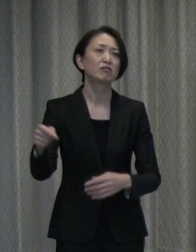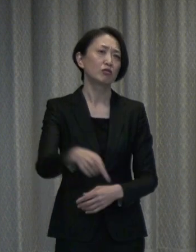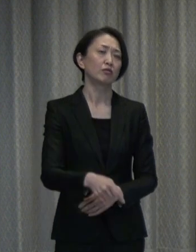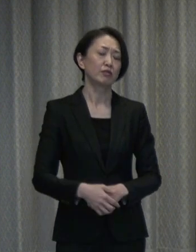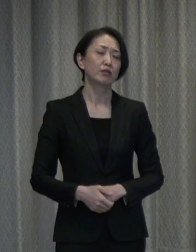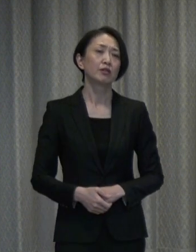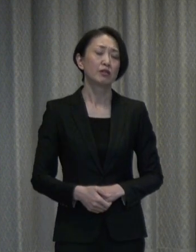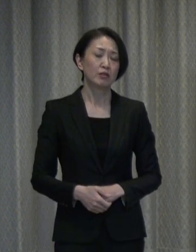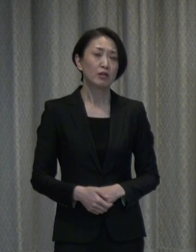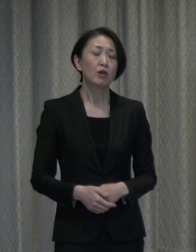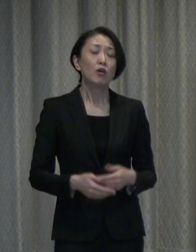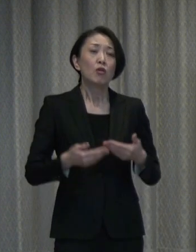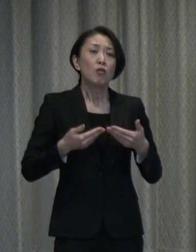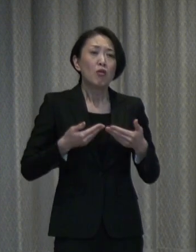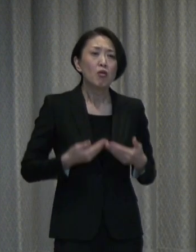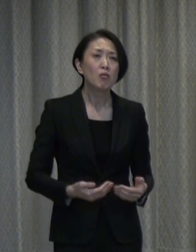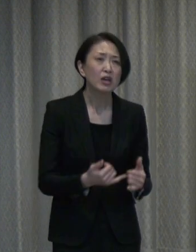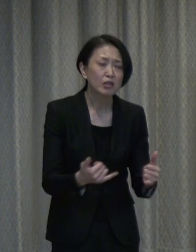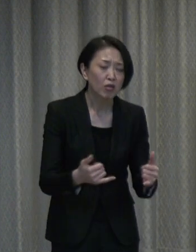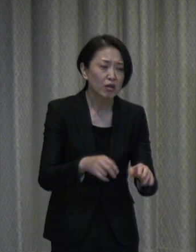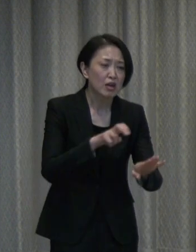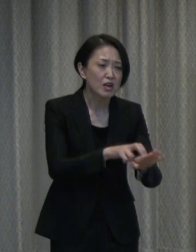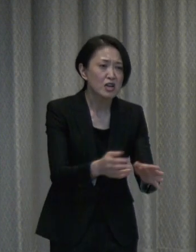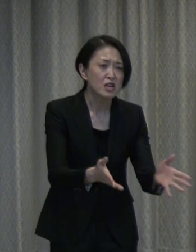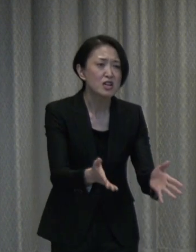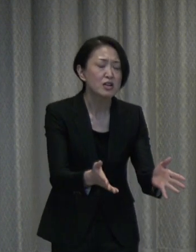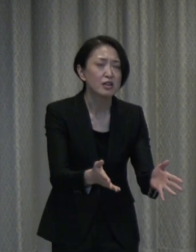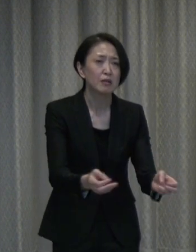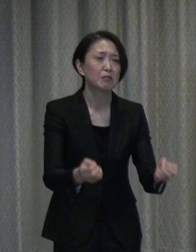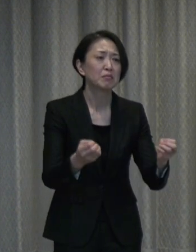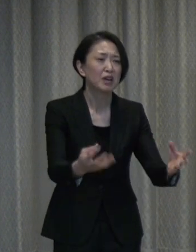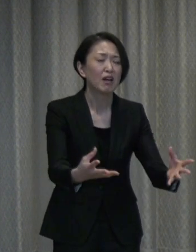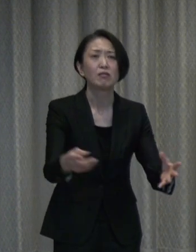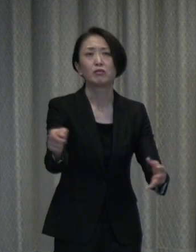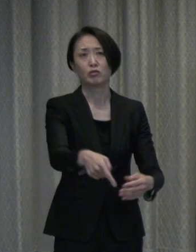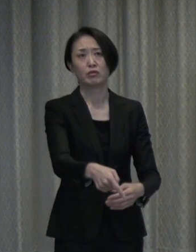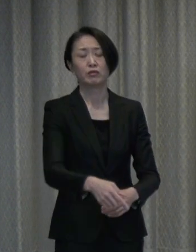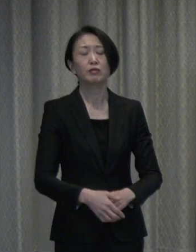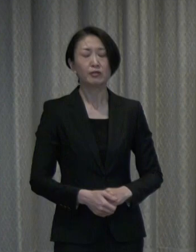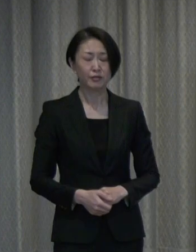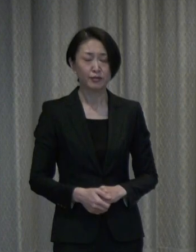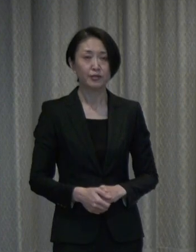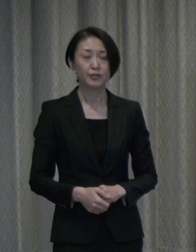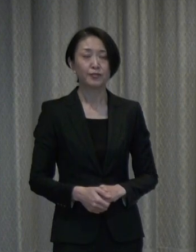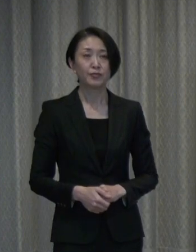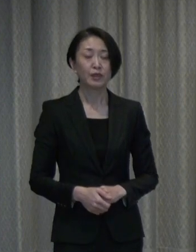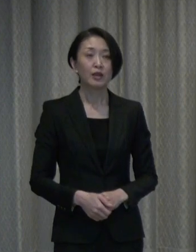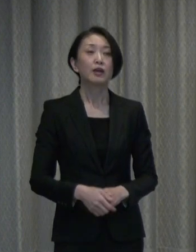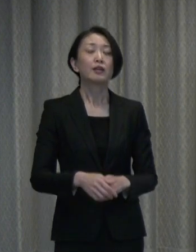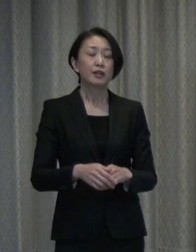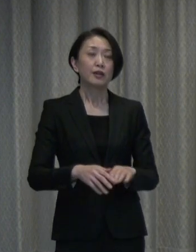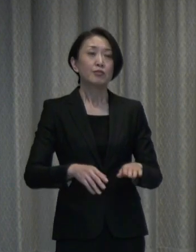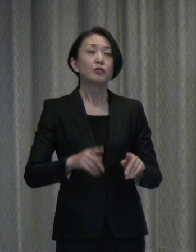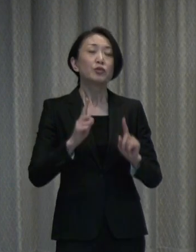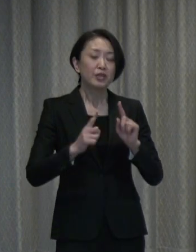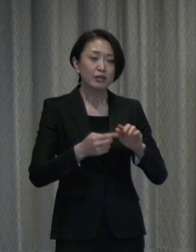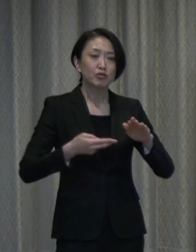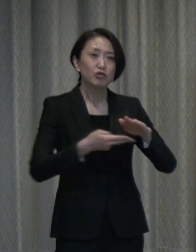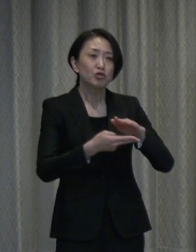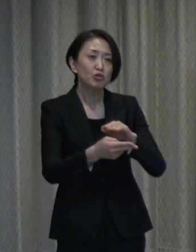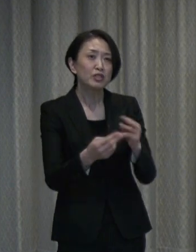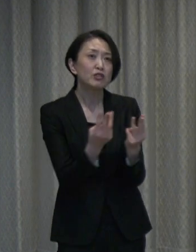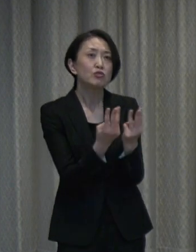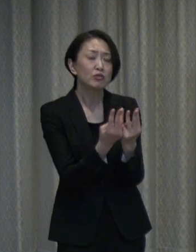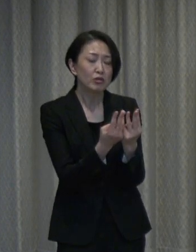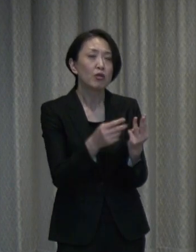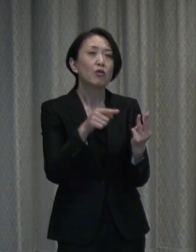重い重症の患者さんが治療ができないということになってしまうということであります。そのためにもベッドを空けなければならない、患者数